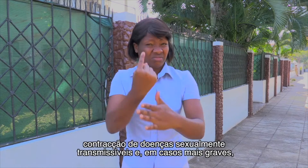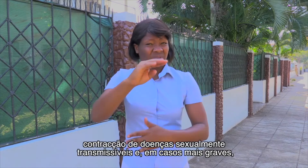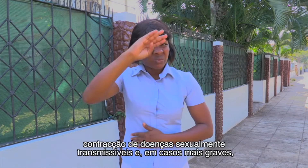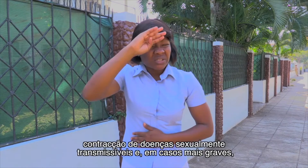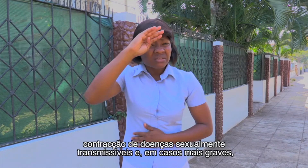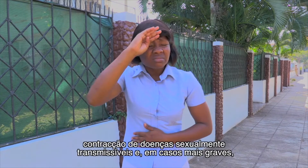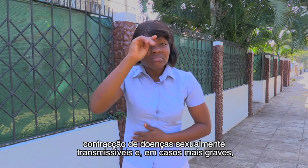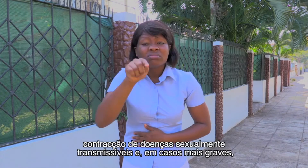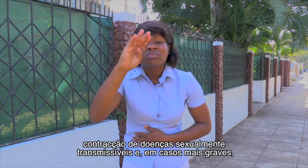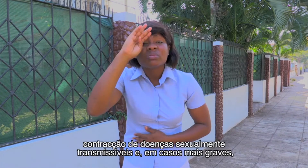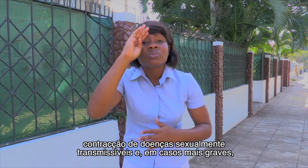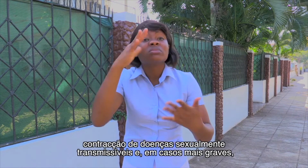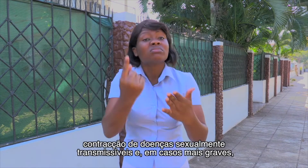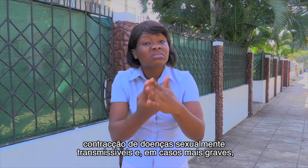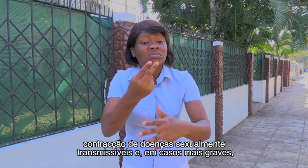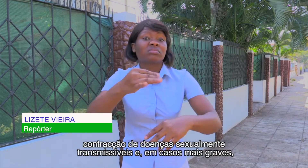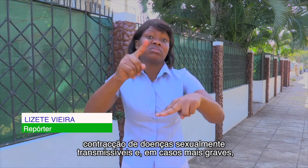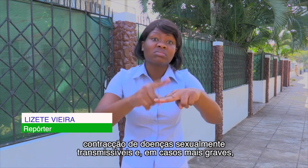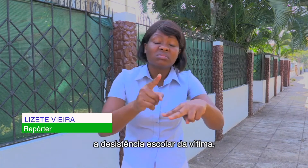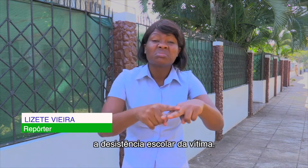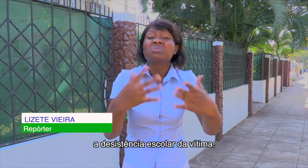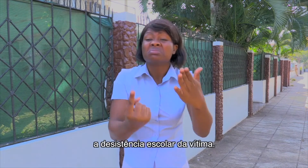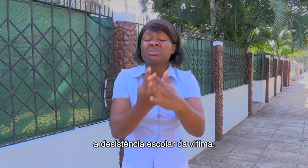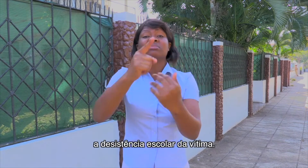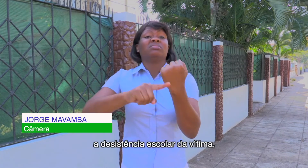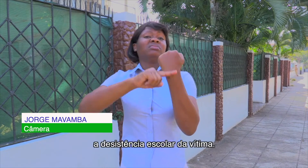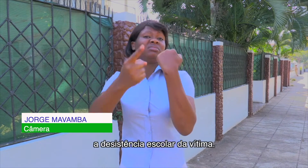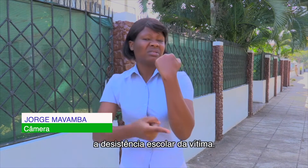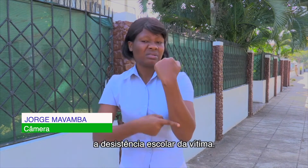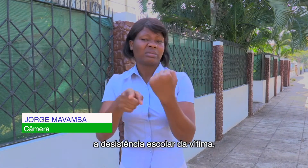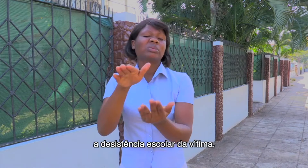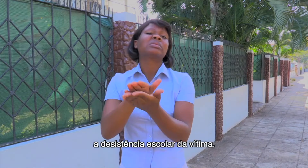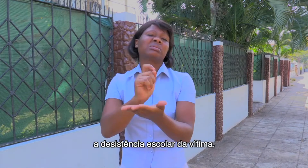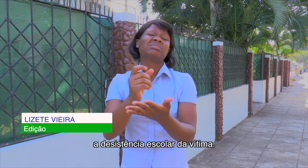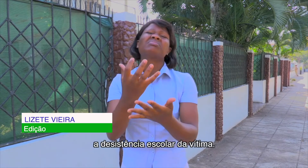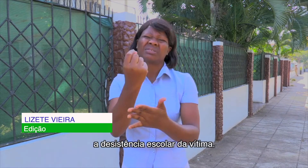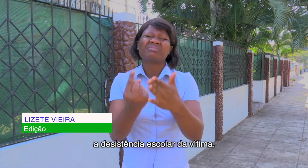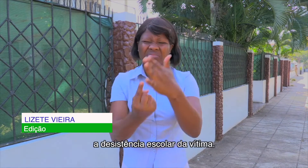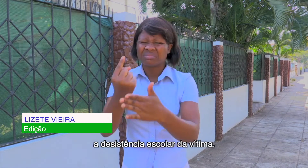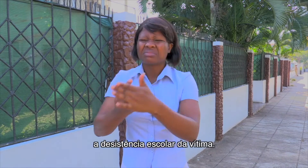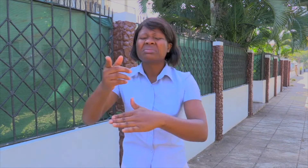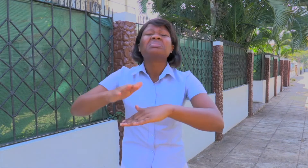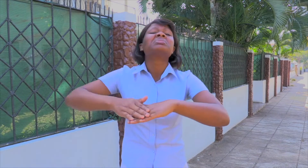sexualmente transmissíveis e, em casos mais graves, a desistência escolar da vítima.